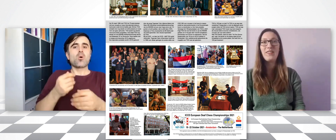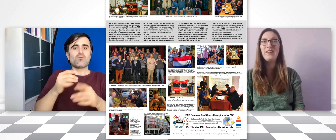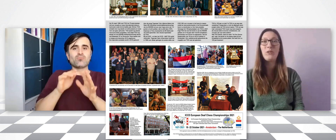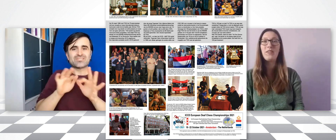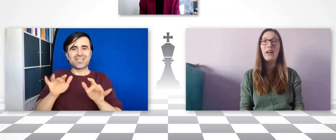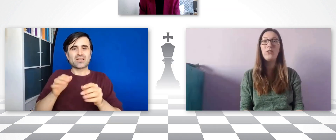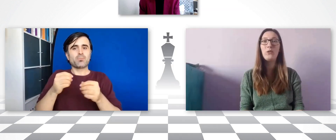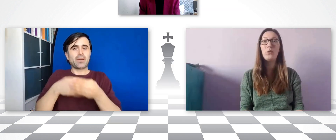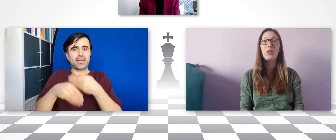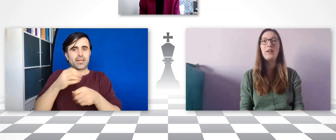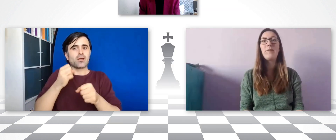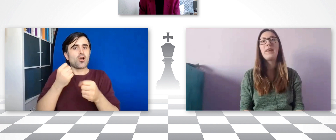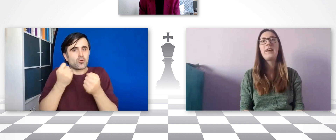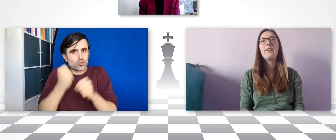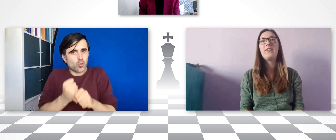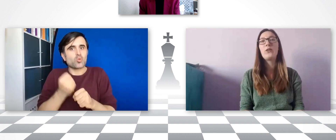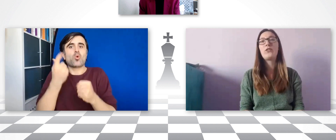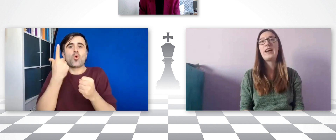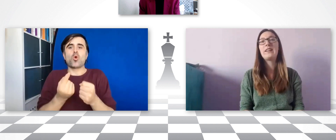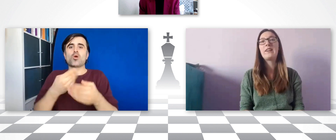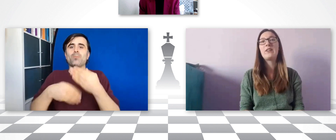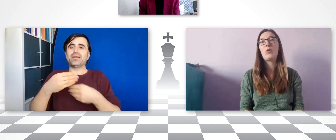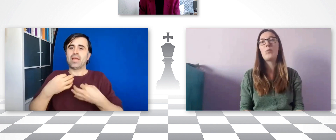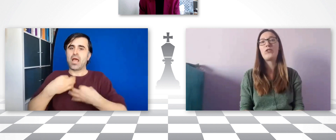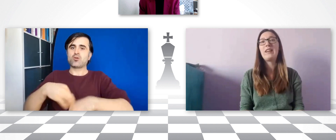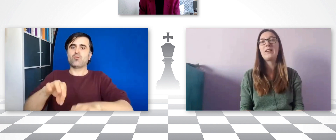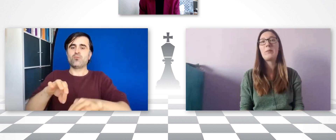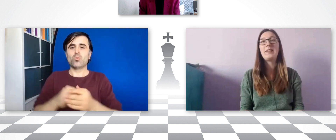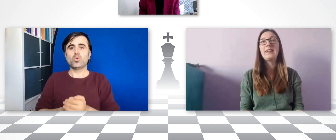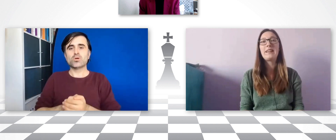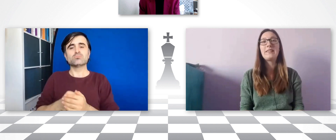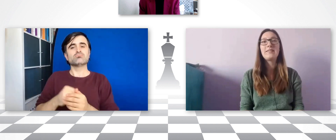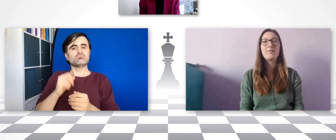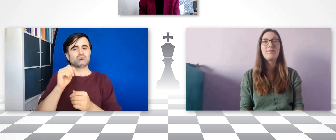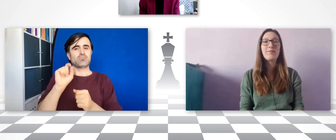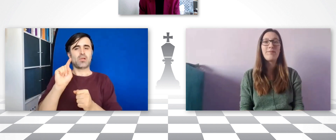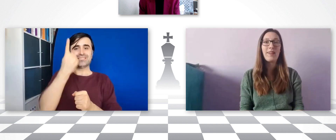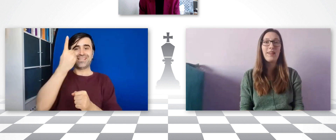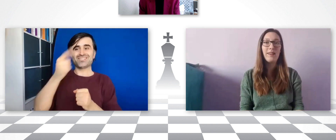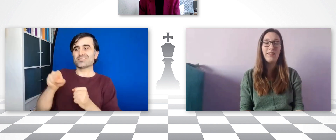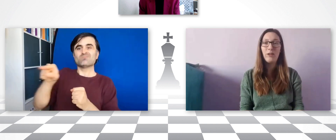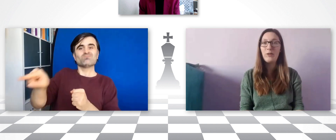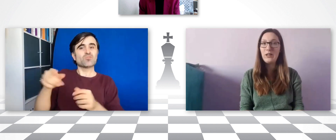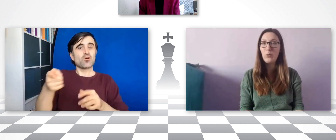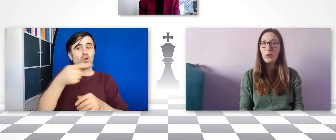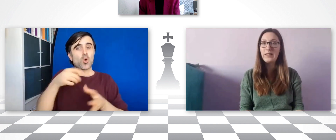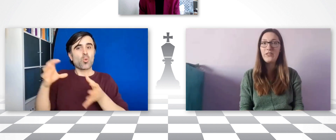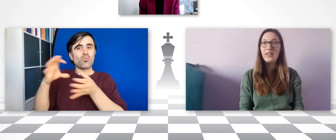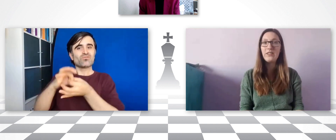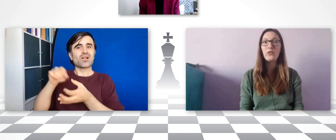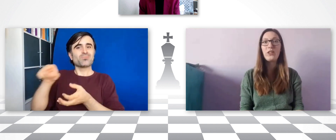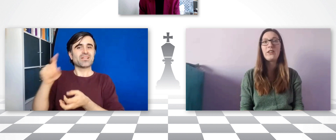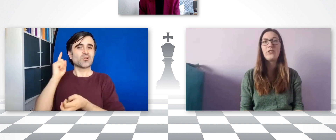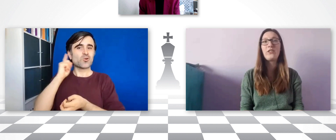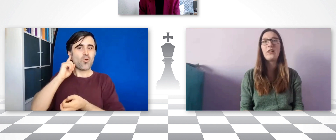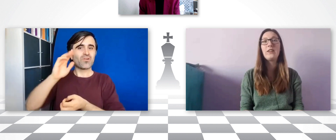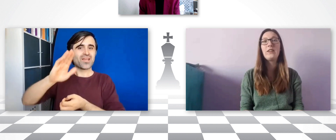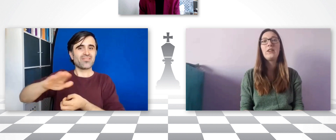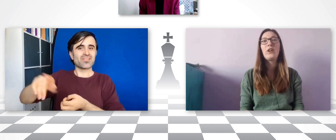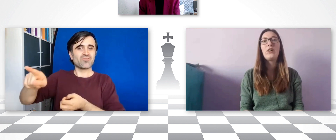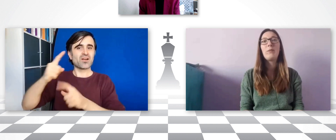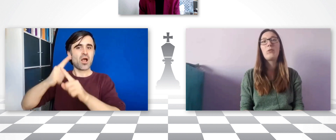lukte dat niet om dat uit te voeren. Wel zijn er op verschillende manieren leuke dingen georganiseerd. Als